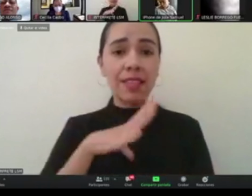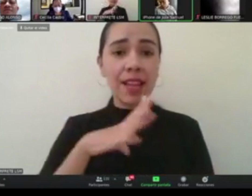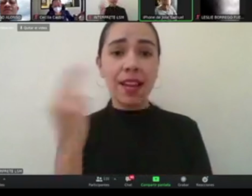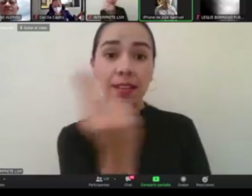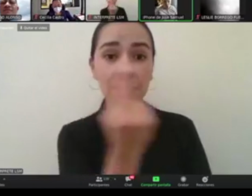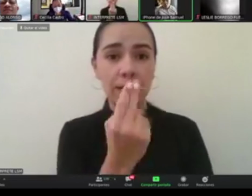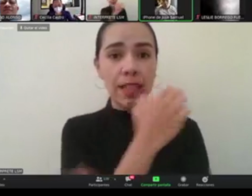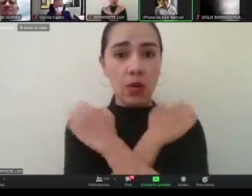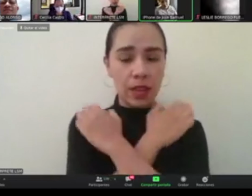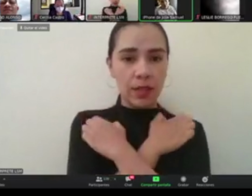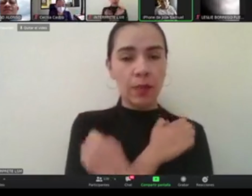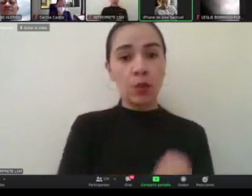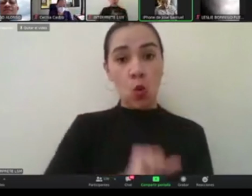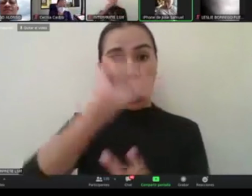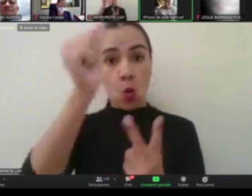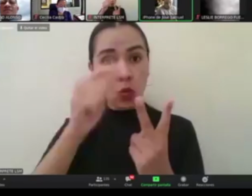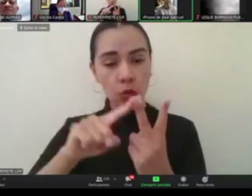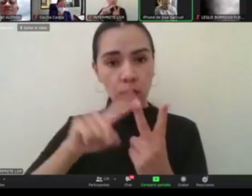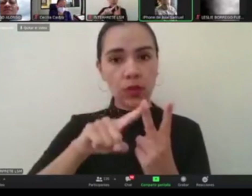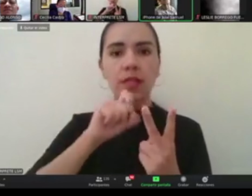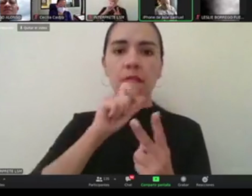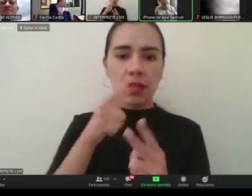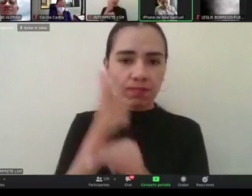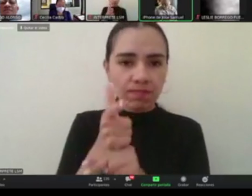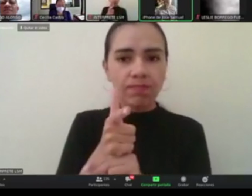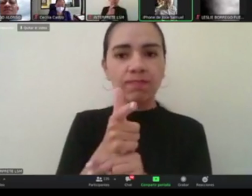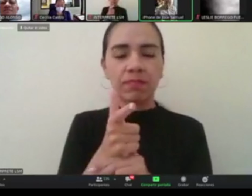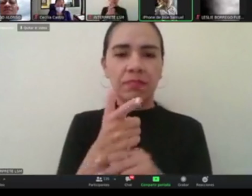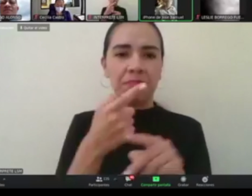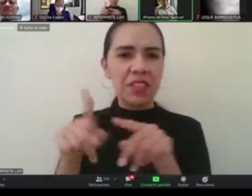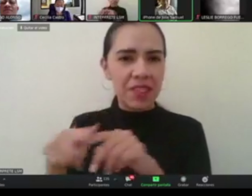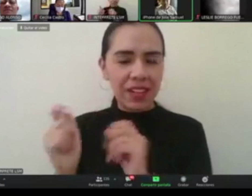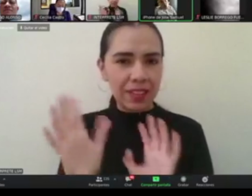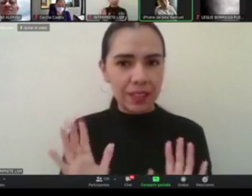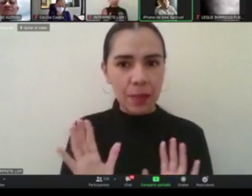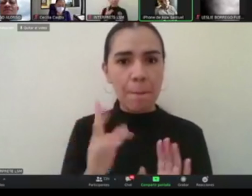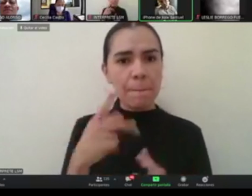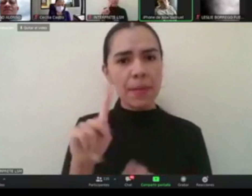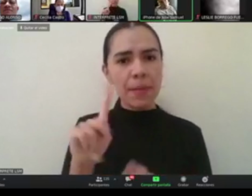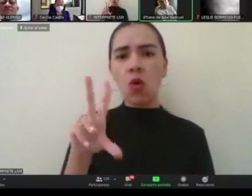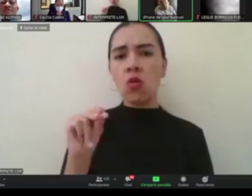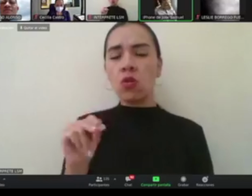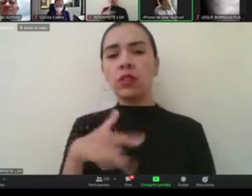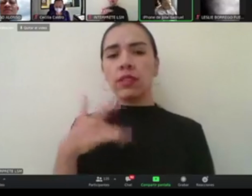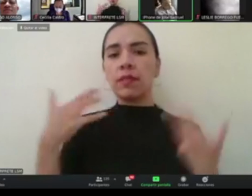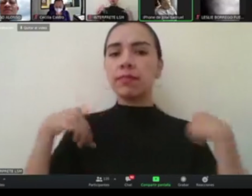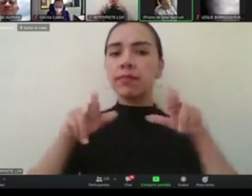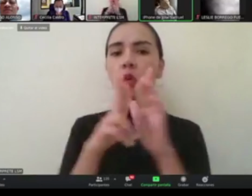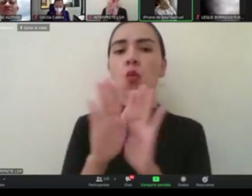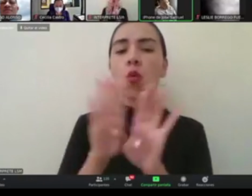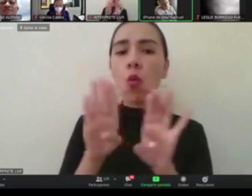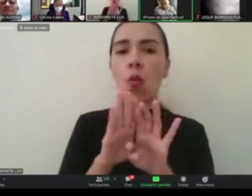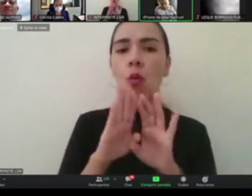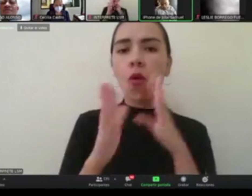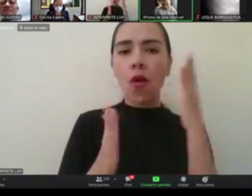otros con diagnósticos también, pero que no lo representan como estudiantes. Y ahí es donde yo me pregunto,